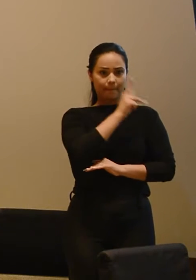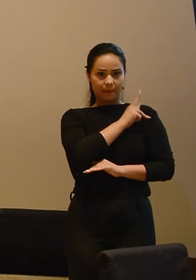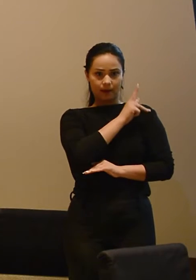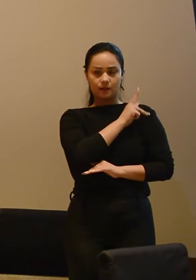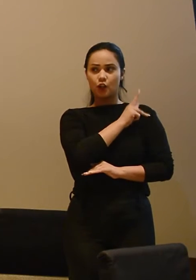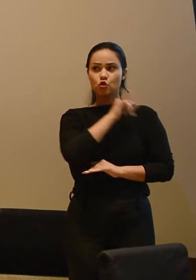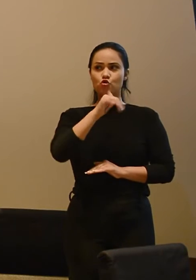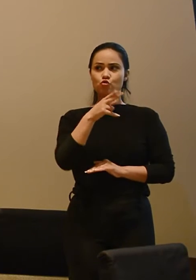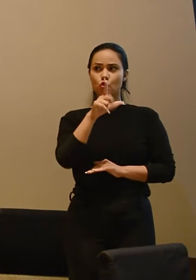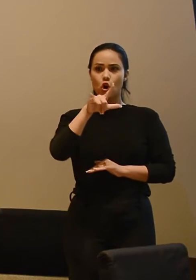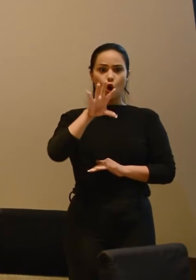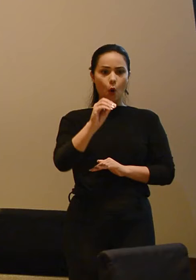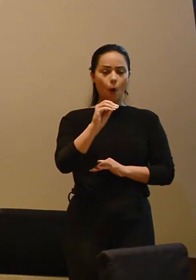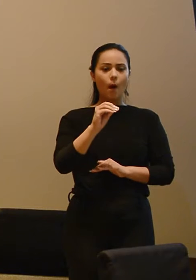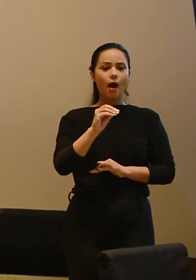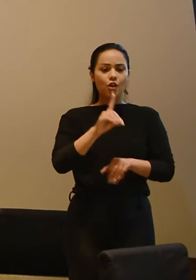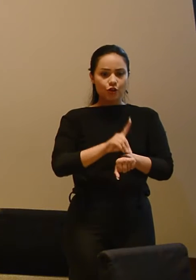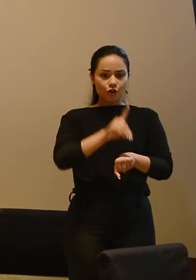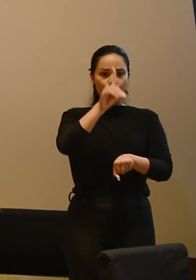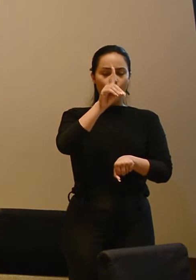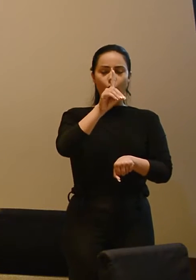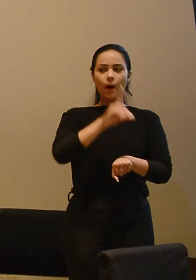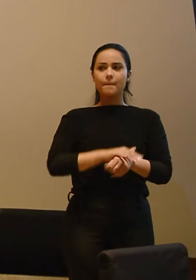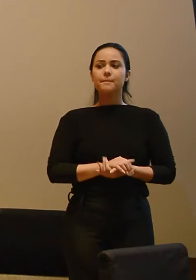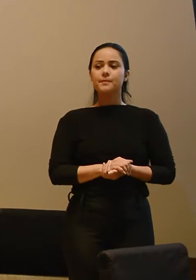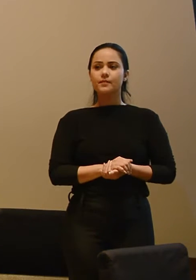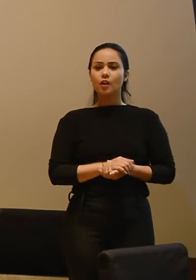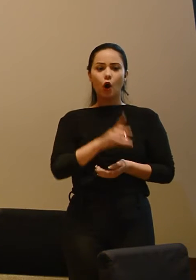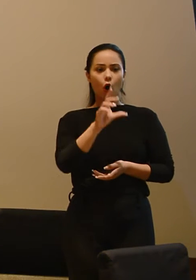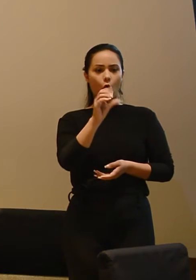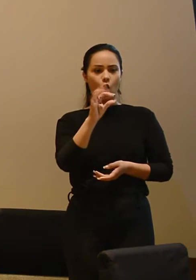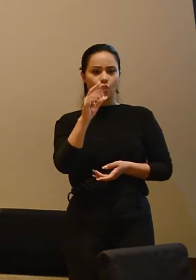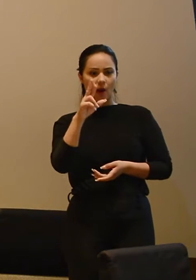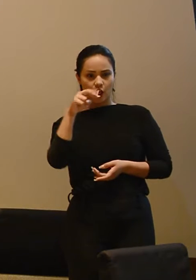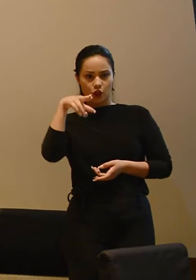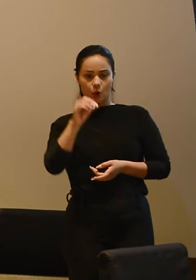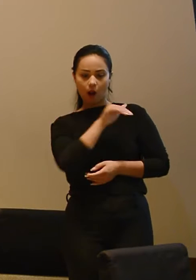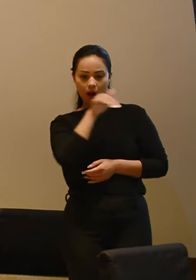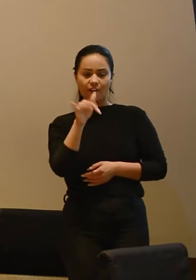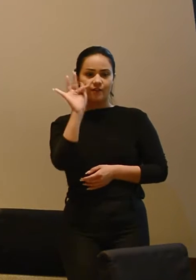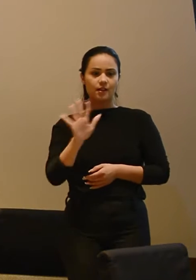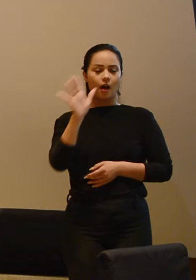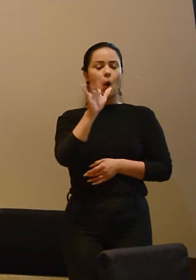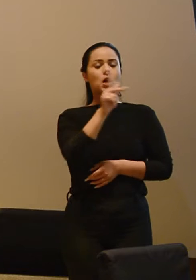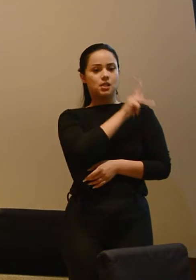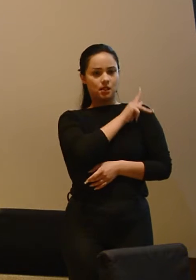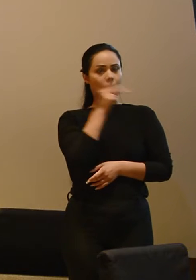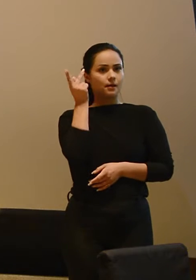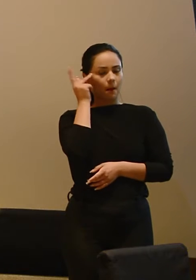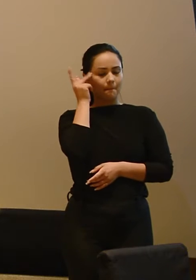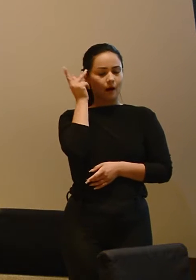Paulista Júlio Mesquita Filho, doutoranda em otorrinolaringologia pela Universidade Federal de São Paulo, Escola Paulista